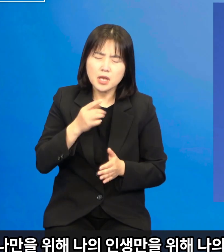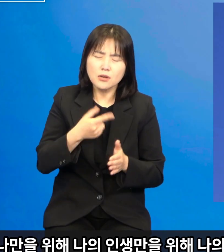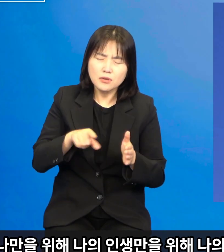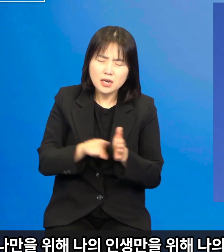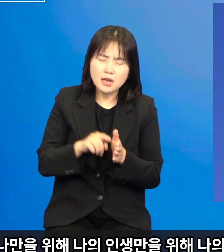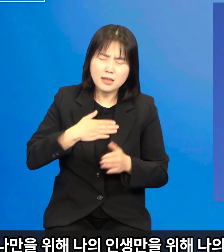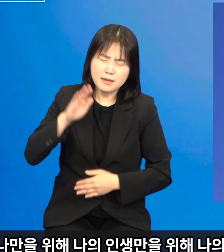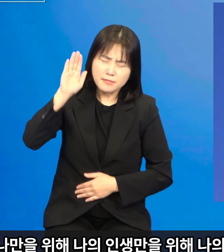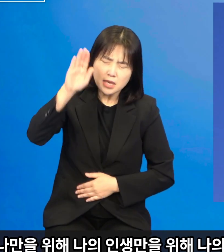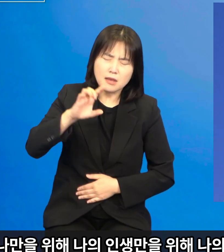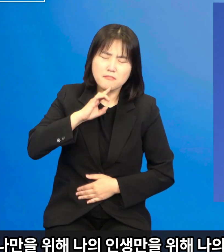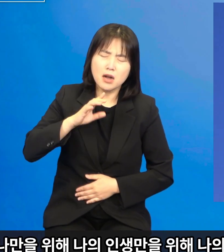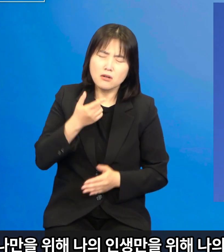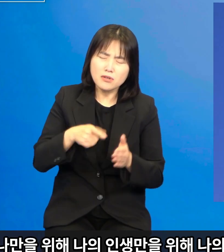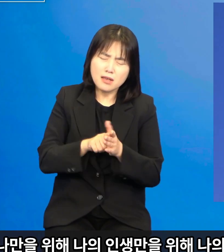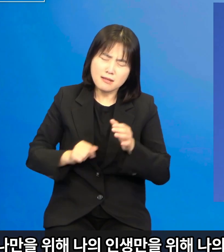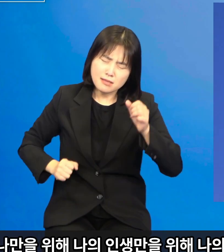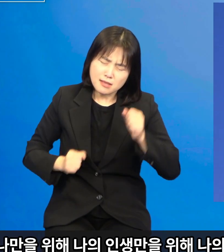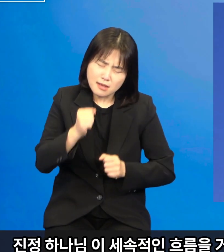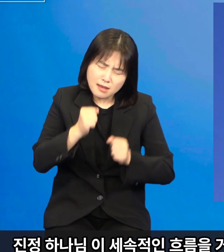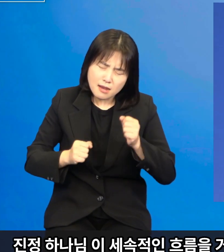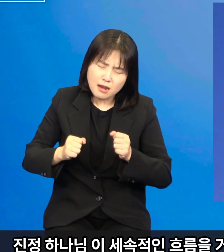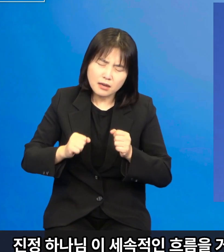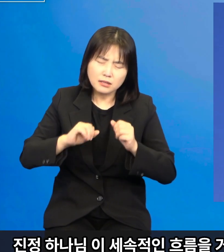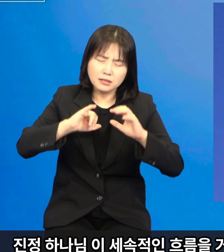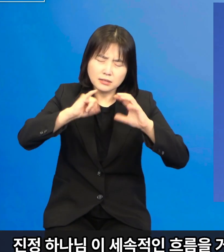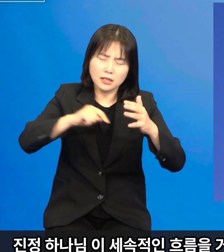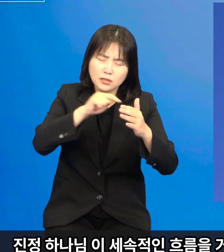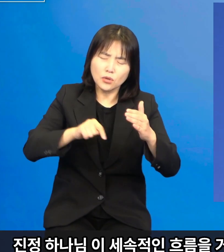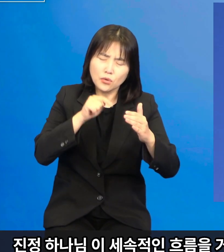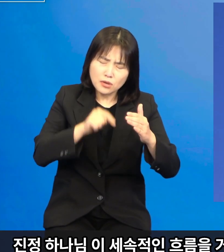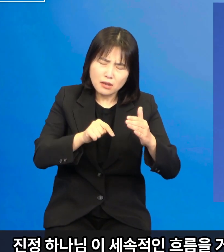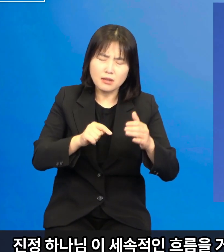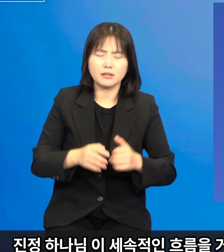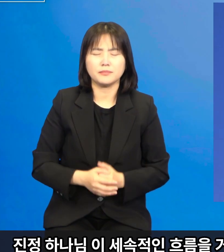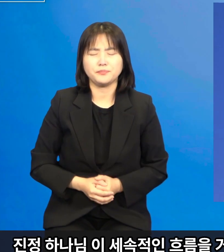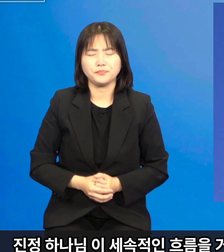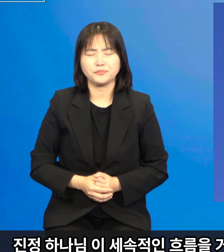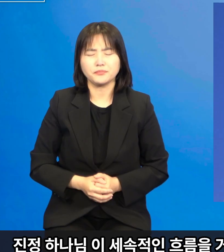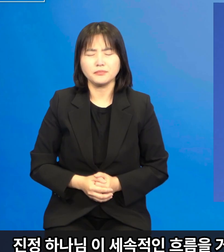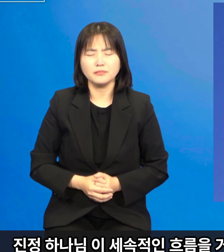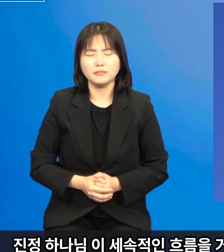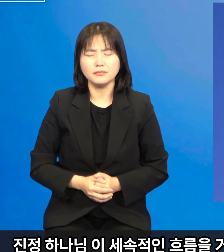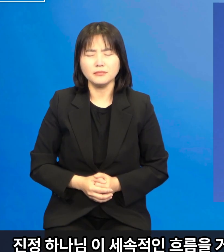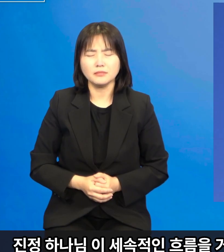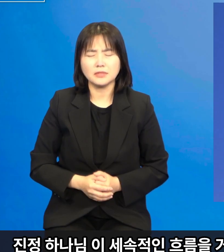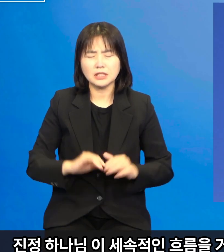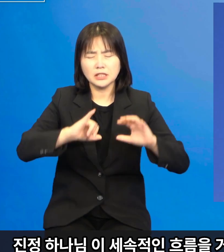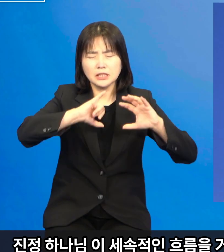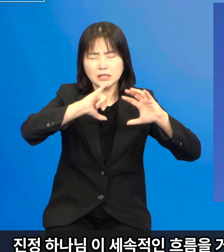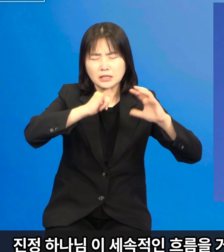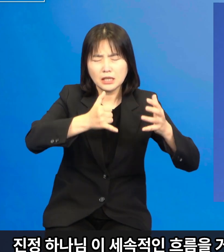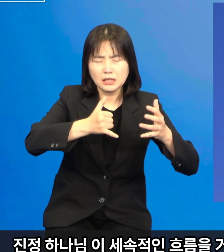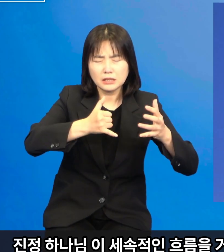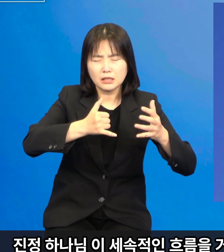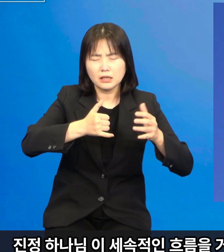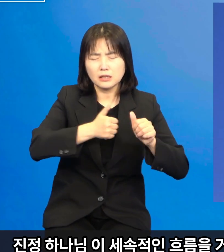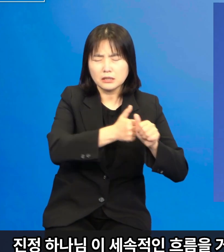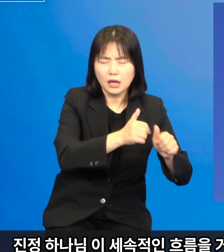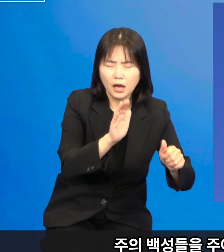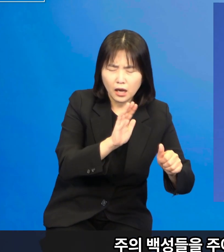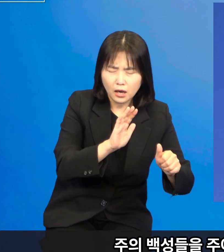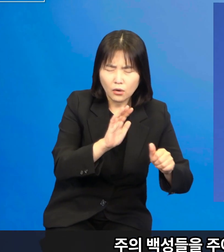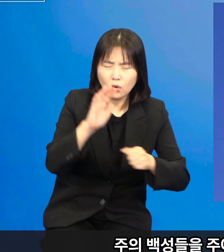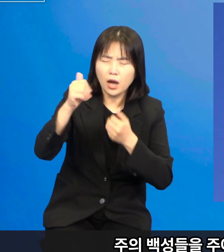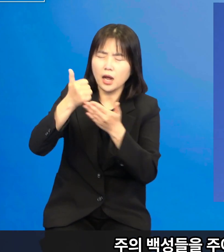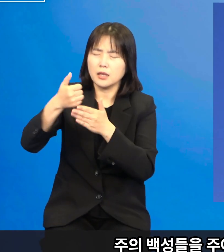나의 미래만을 위해 달려가는 이 세상 속에 진정 하나님 이 세상적인 흐름을 거슬러 나아가는 하나님 마음에